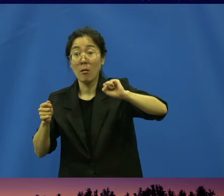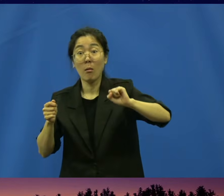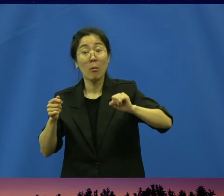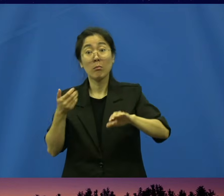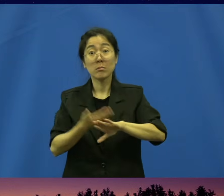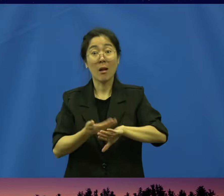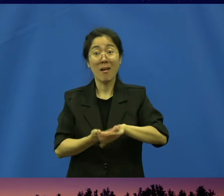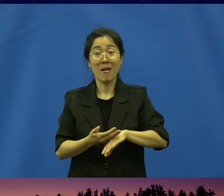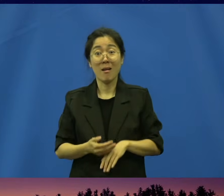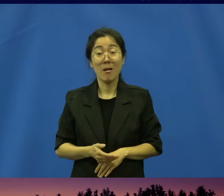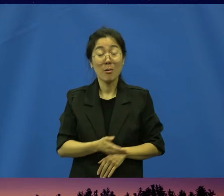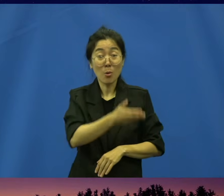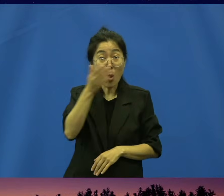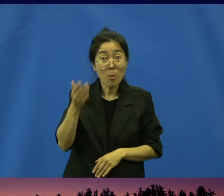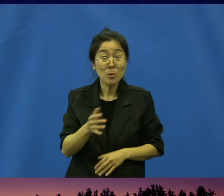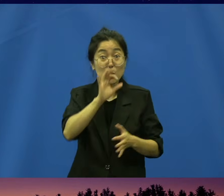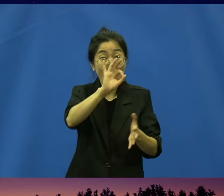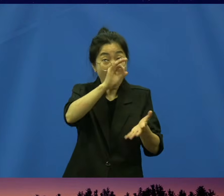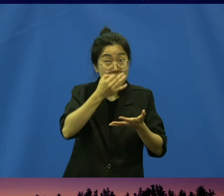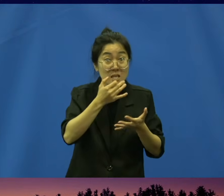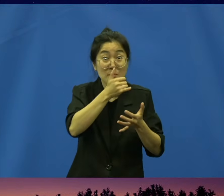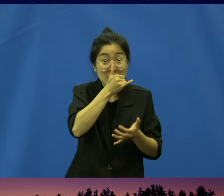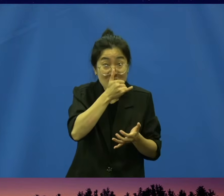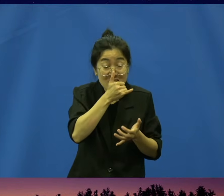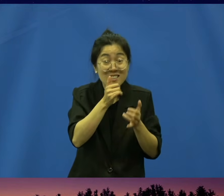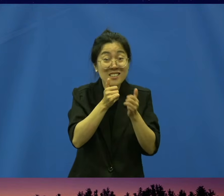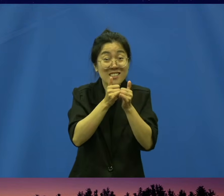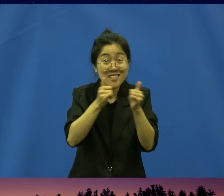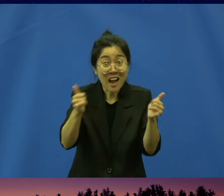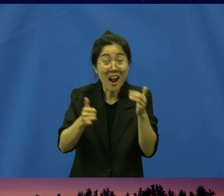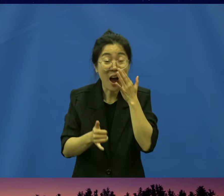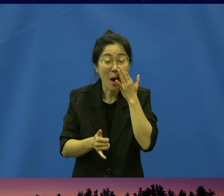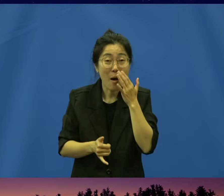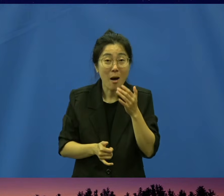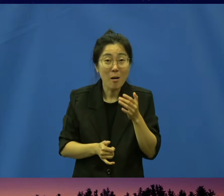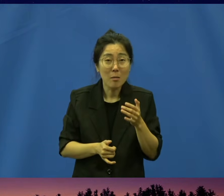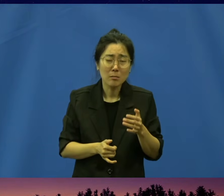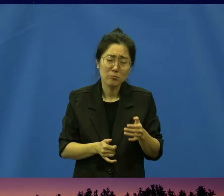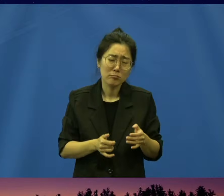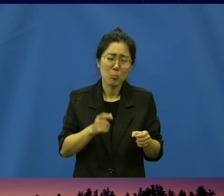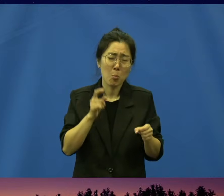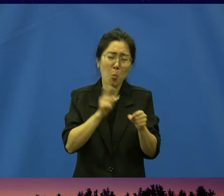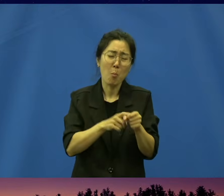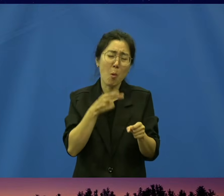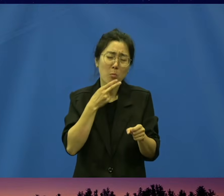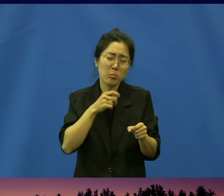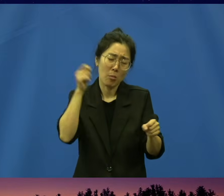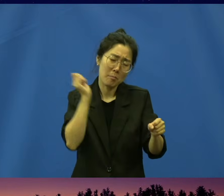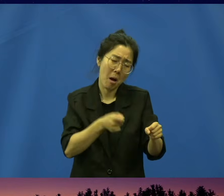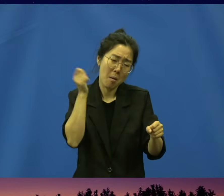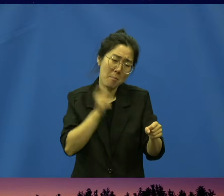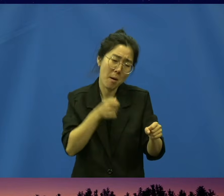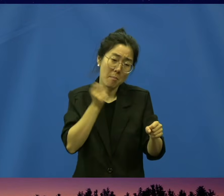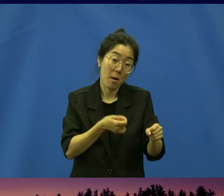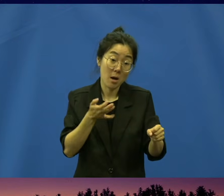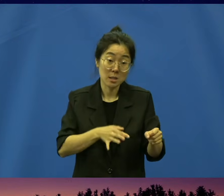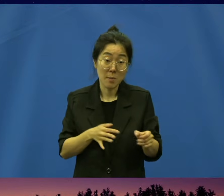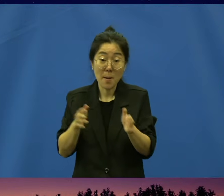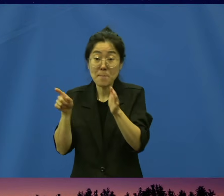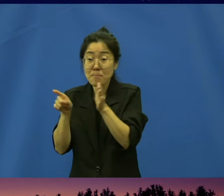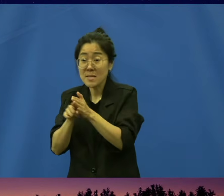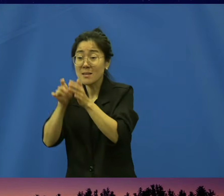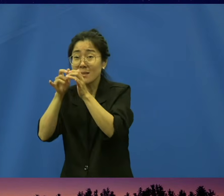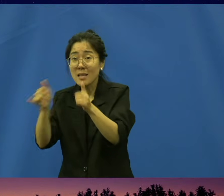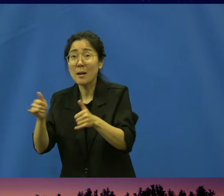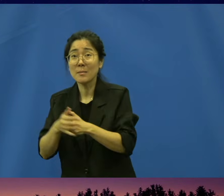여러분, 우리는 하나님의 배를 잘 수리해서 이 도구가 잘 있어야 여러 나라를 다니며 선교할 수 있기 때문에